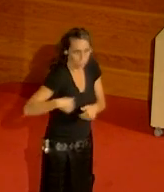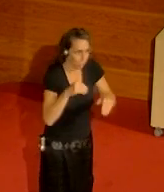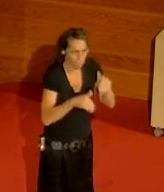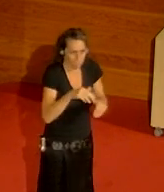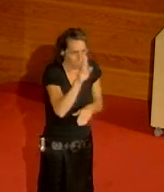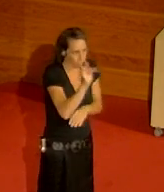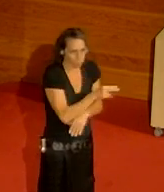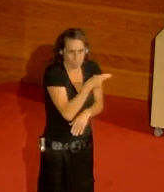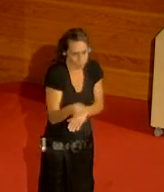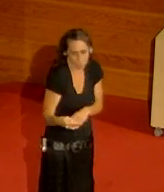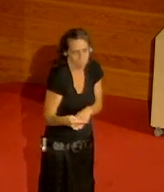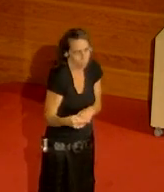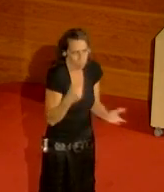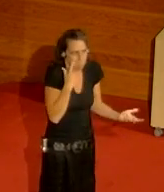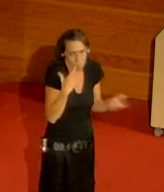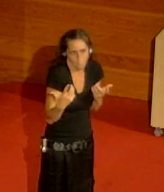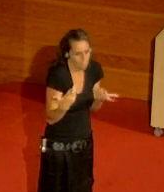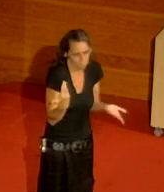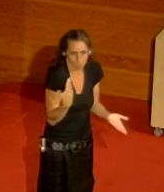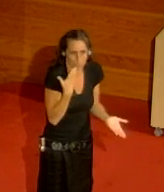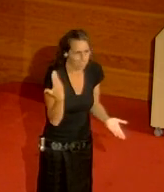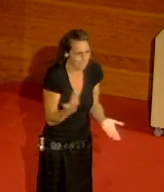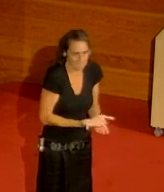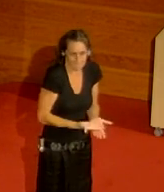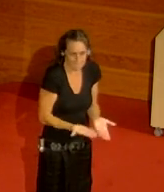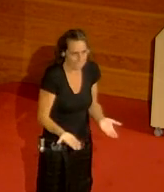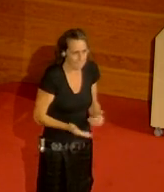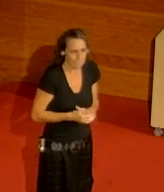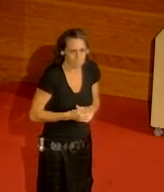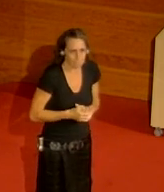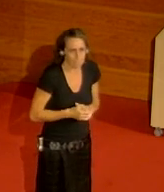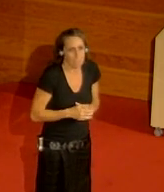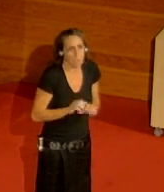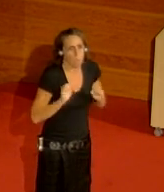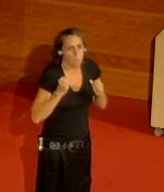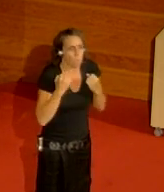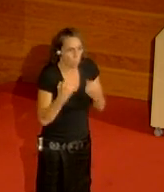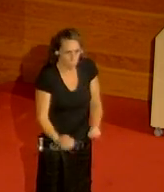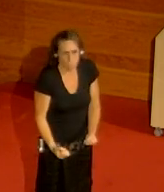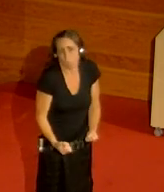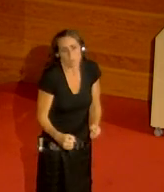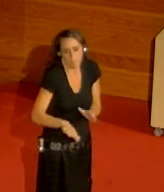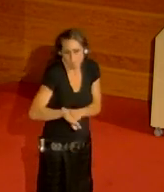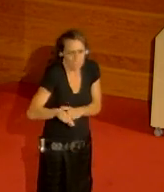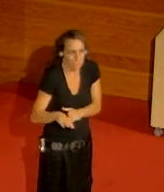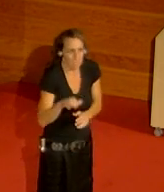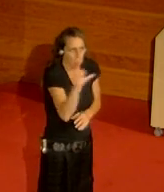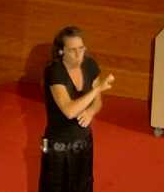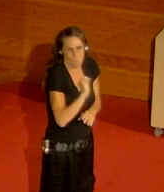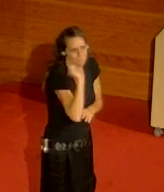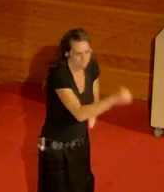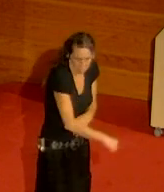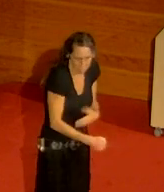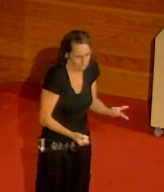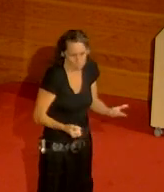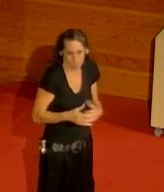muy ultraderecha está más a la derecha que la ultraderecha que de Europa es tan más a la derecha que Urban es dar más a la derecha que le pen